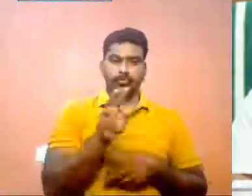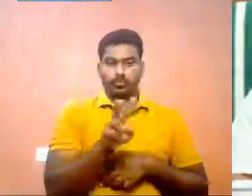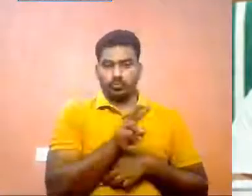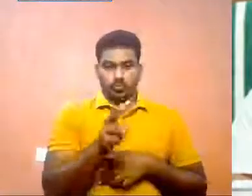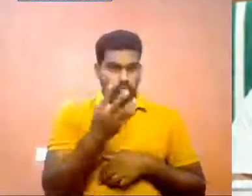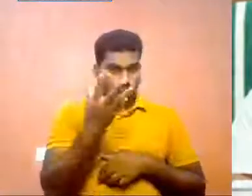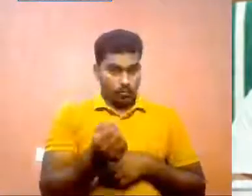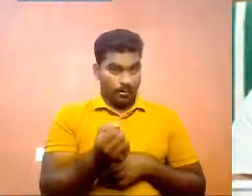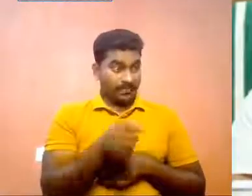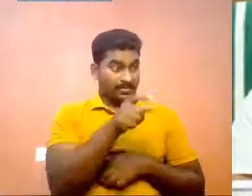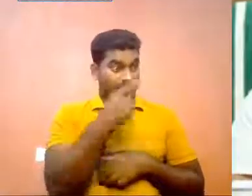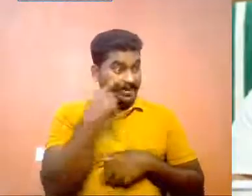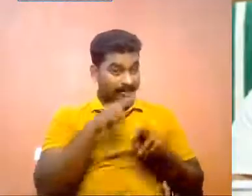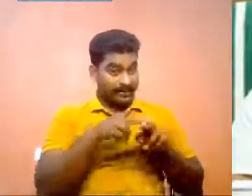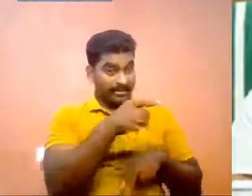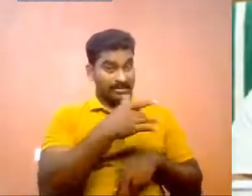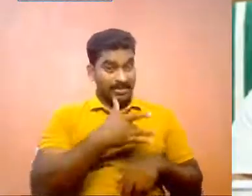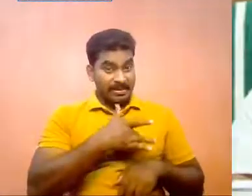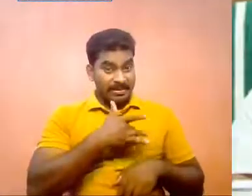തൊണ്ടവേദന,